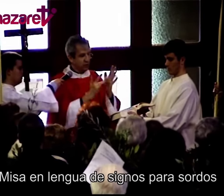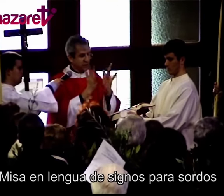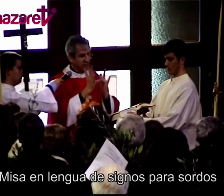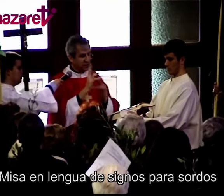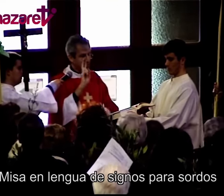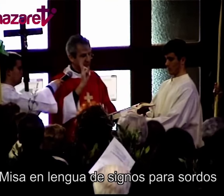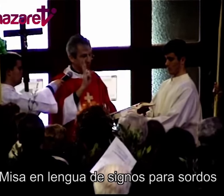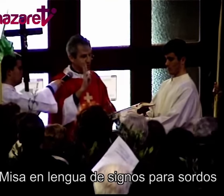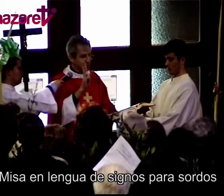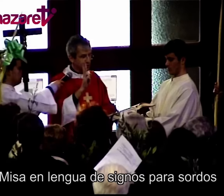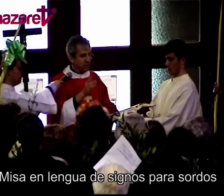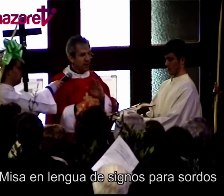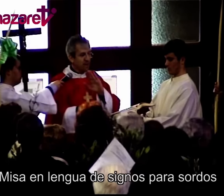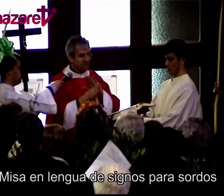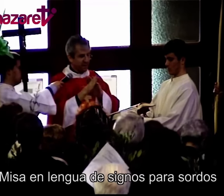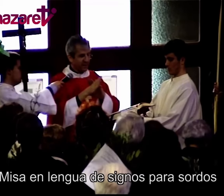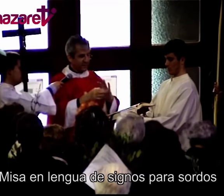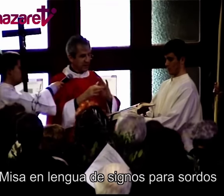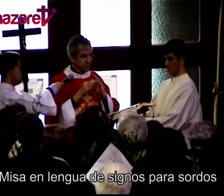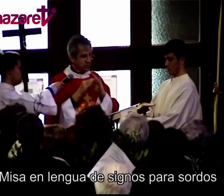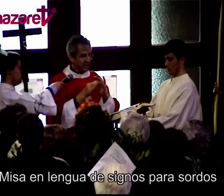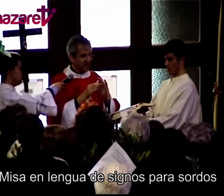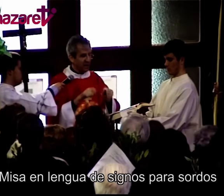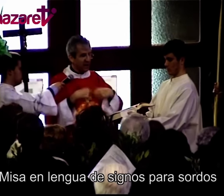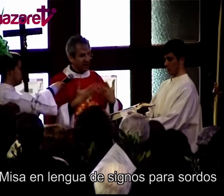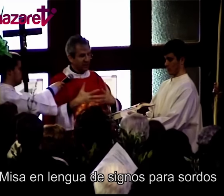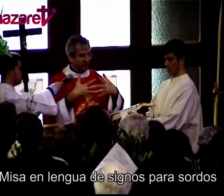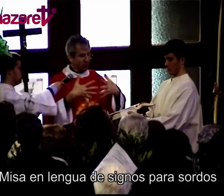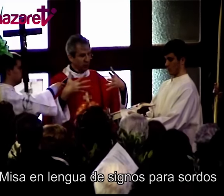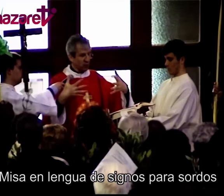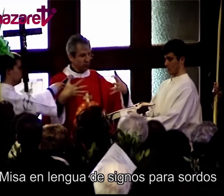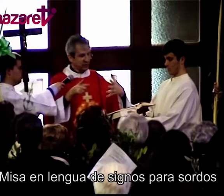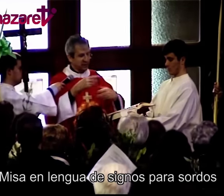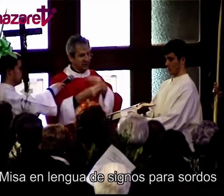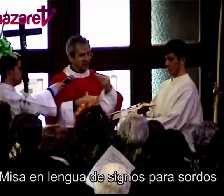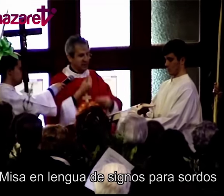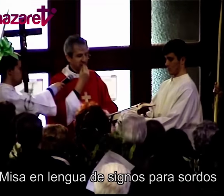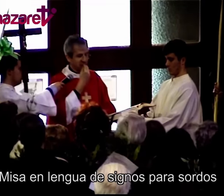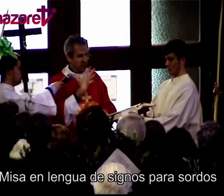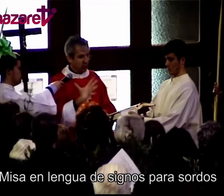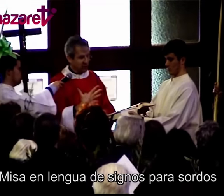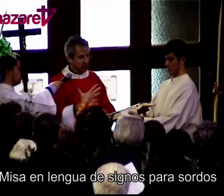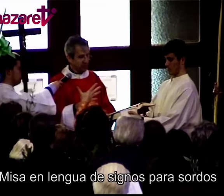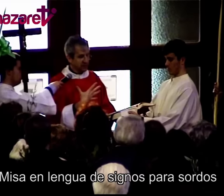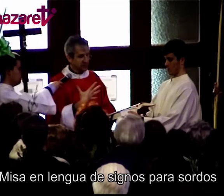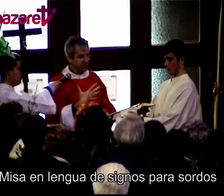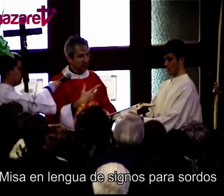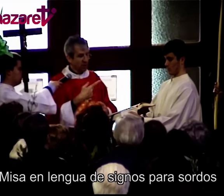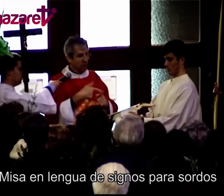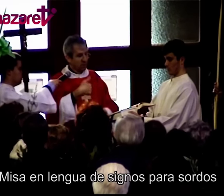en honor de Cristo victorioso, permanezcamos en él dando fruto abundante de buenas